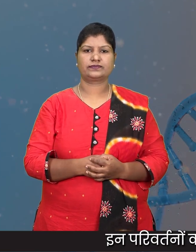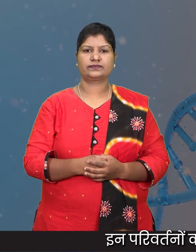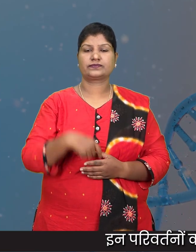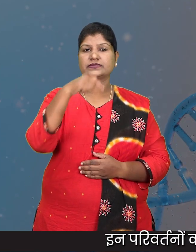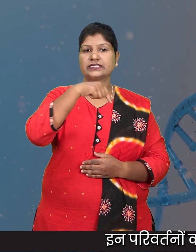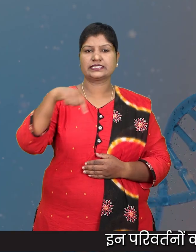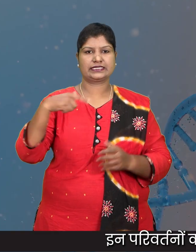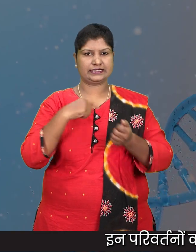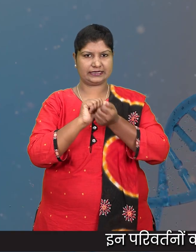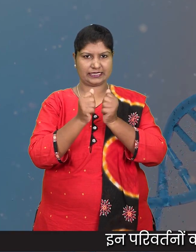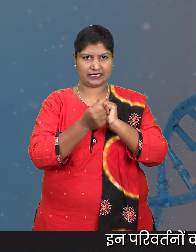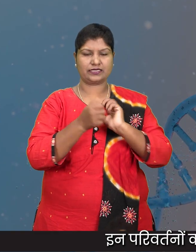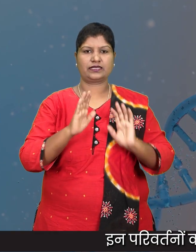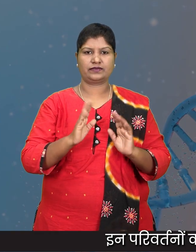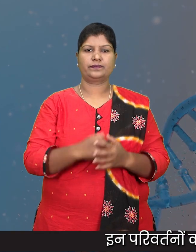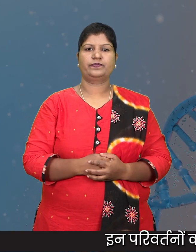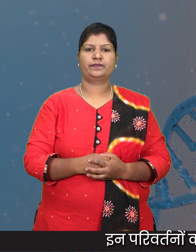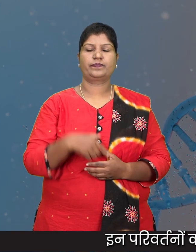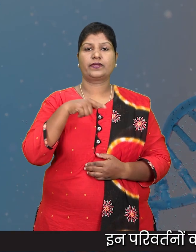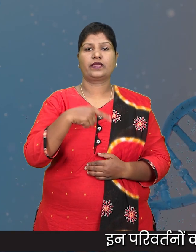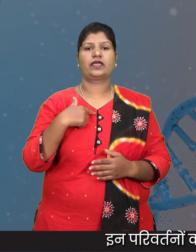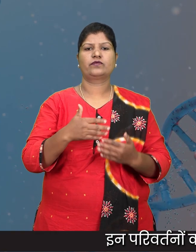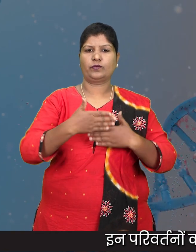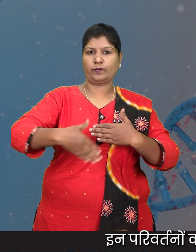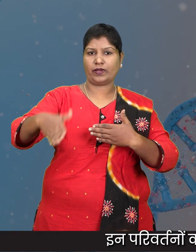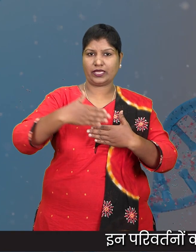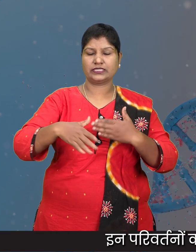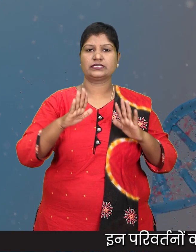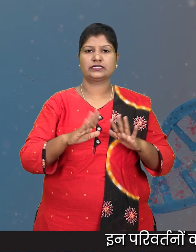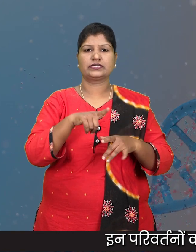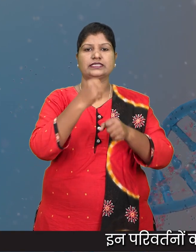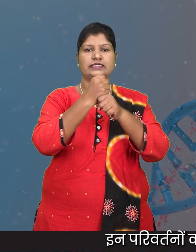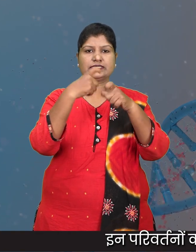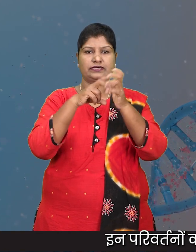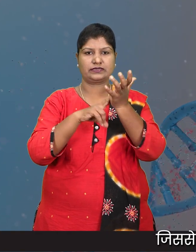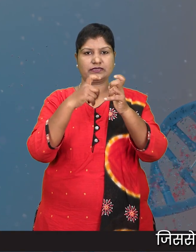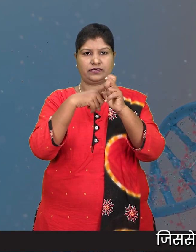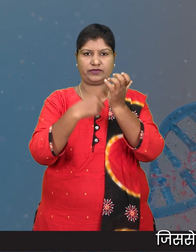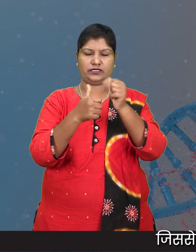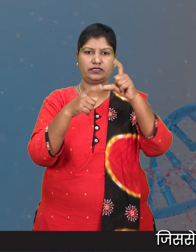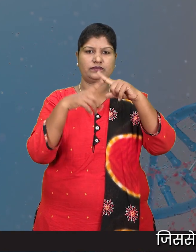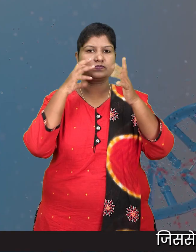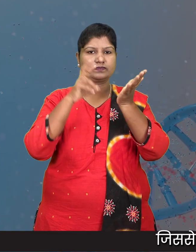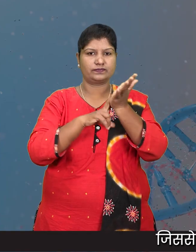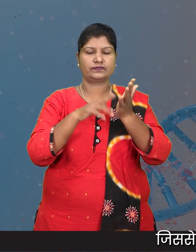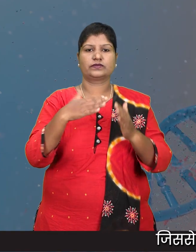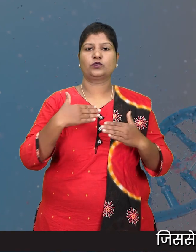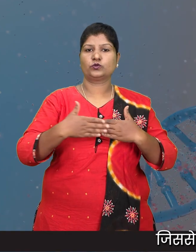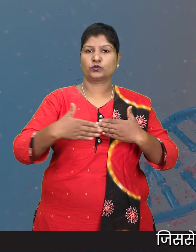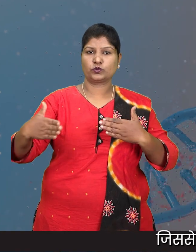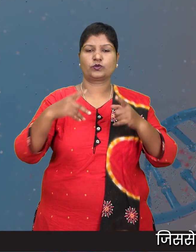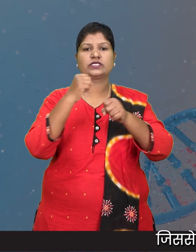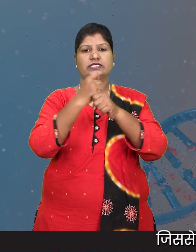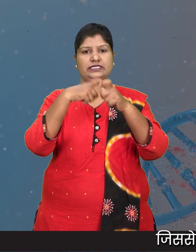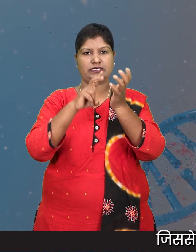इन परिवर्तनों को पीढ़ी दर पीढ़ी संचारित किया गया है, जिससे प्रजातियों